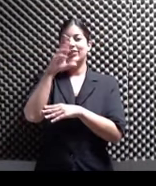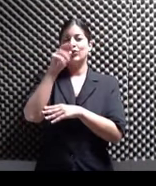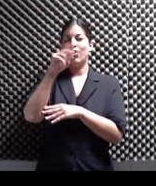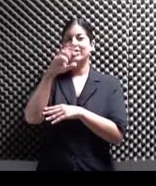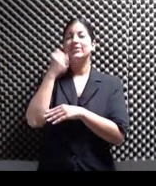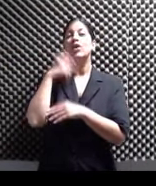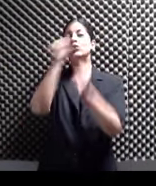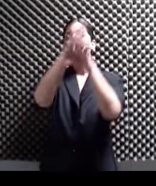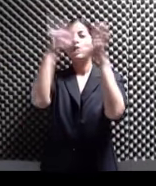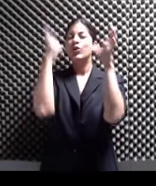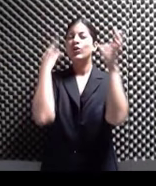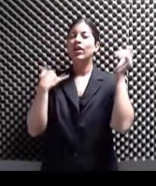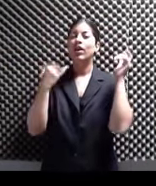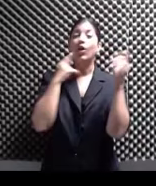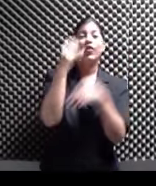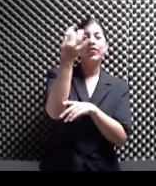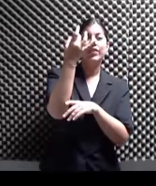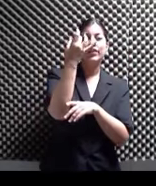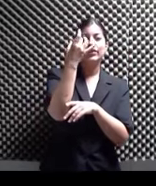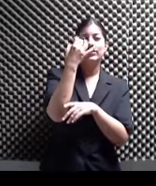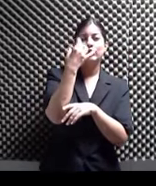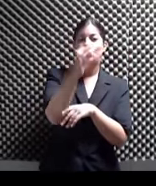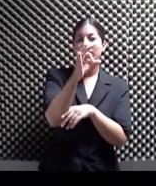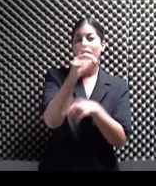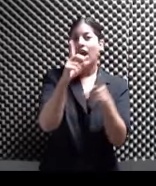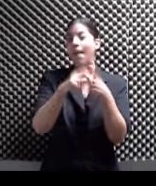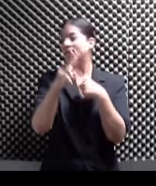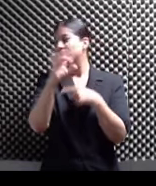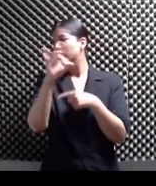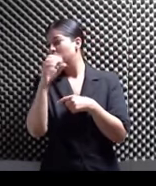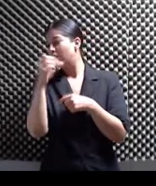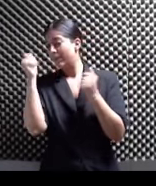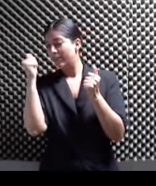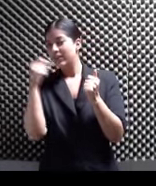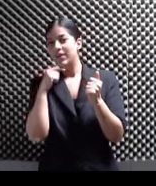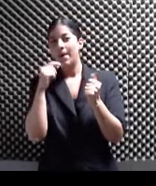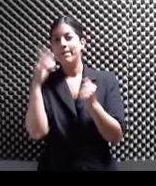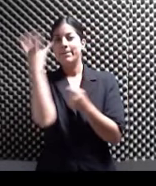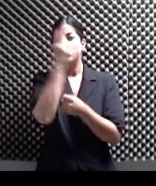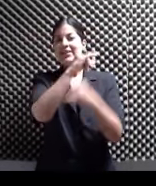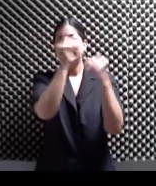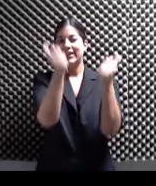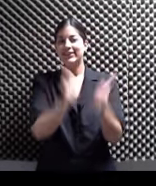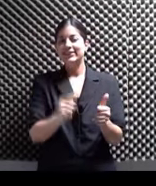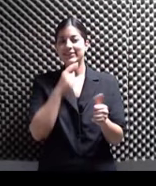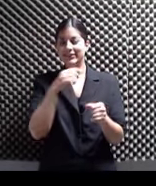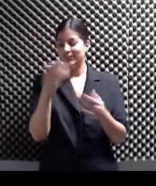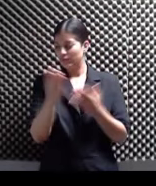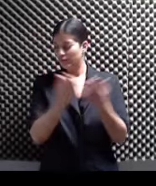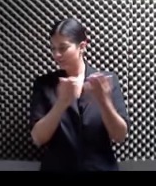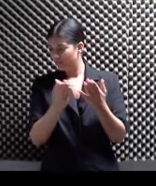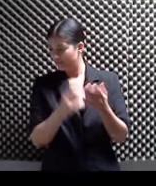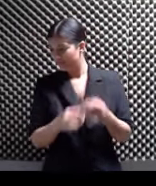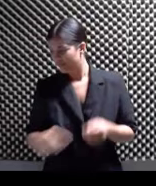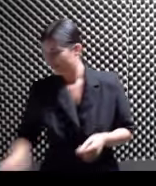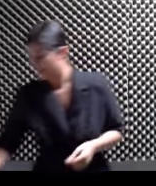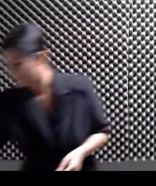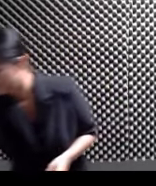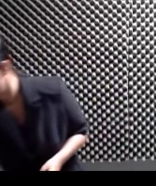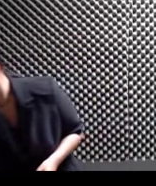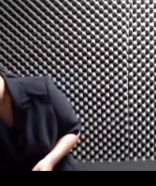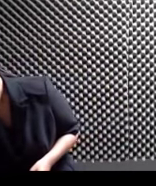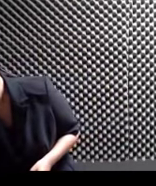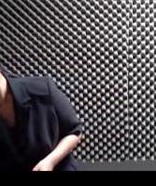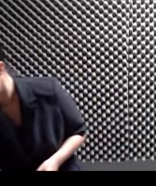en Sueño Eterno. Del 19 al 28 de abril en Bellas Artes de Santurce, como parte del Festival de Teatro Puertorriqueño del Instituto de Cultura.